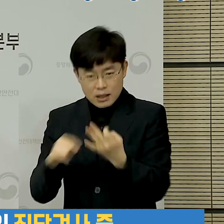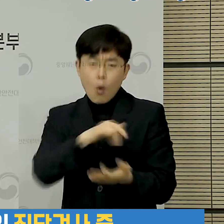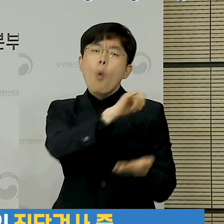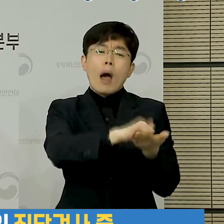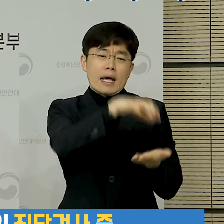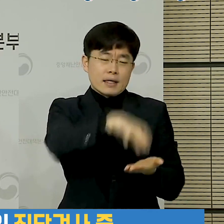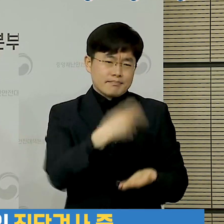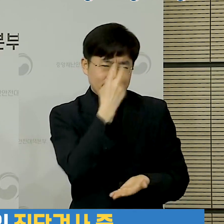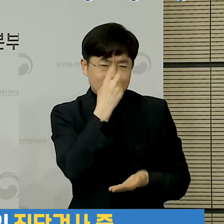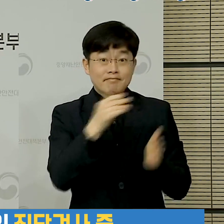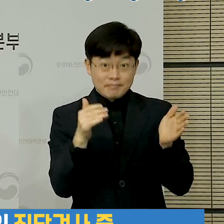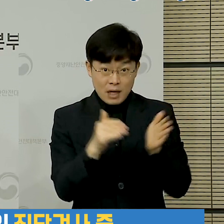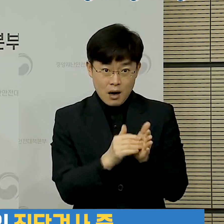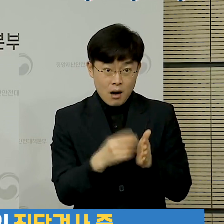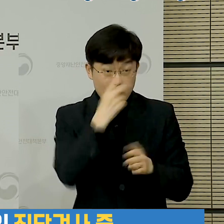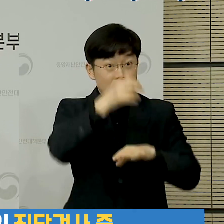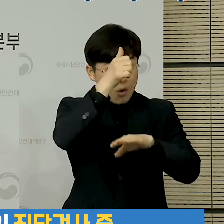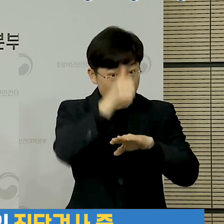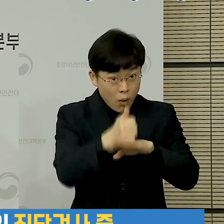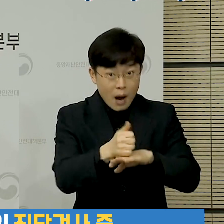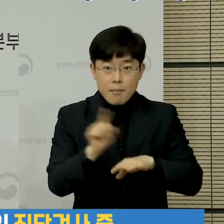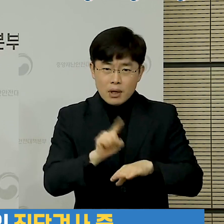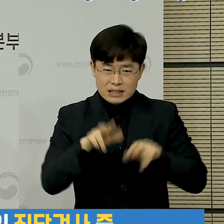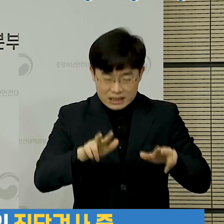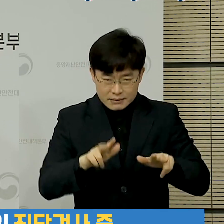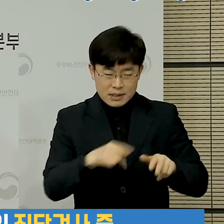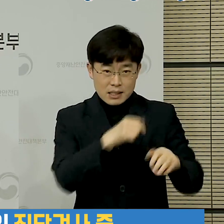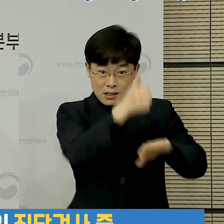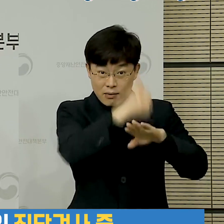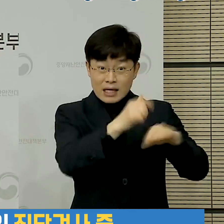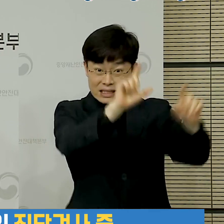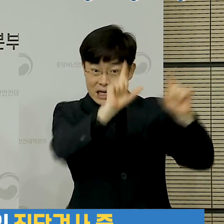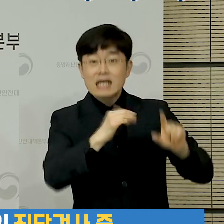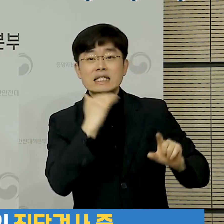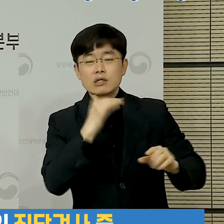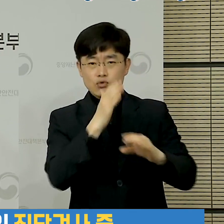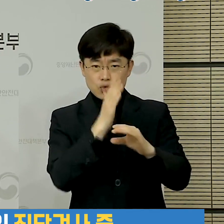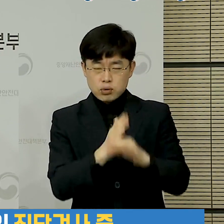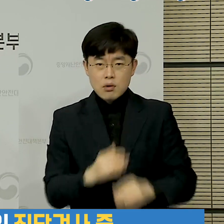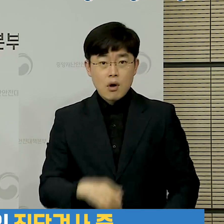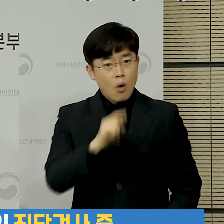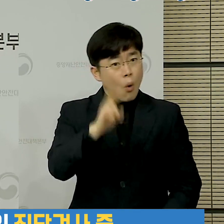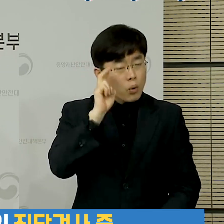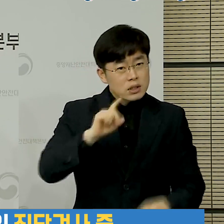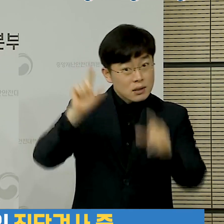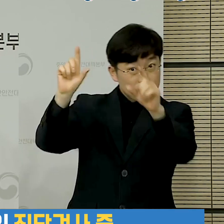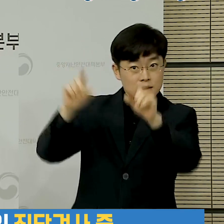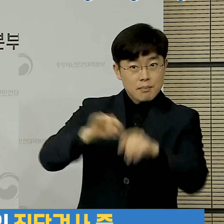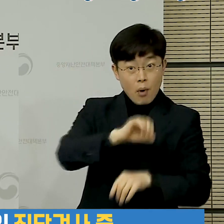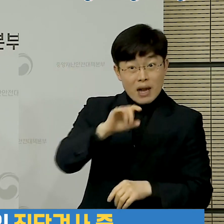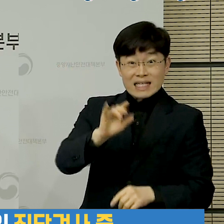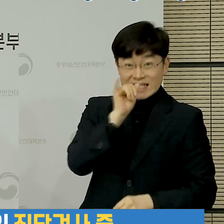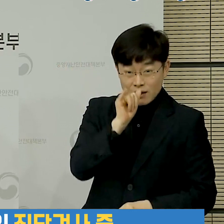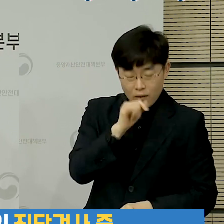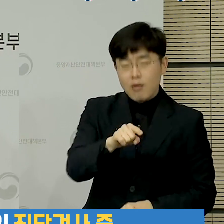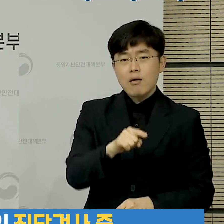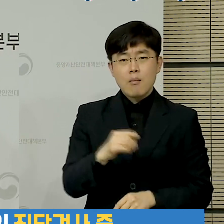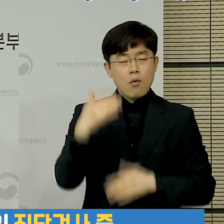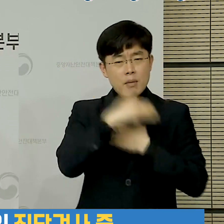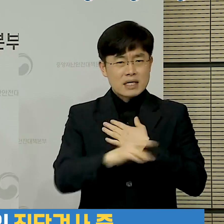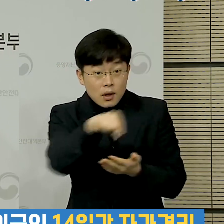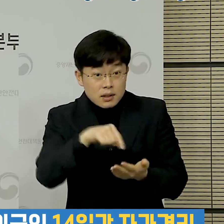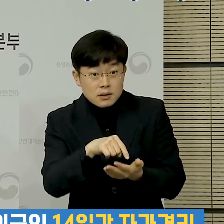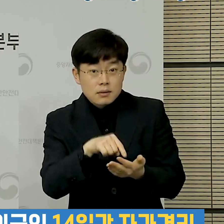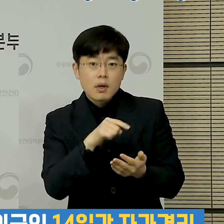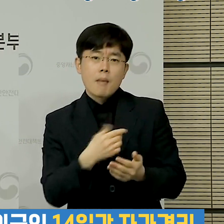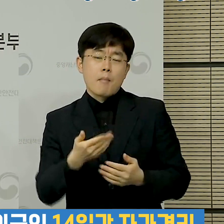실시하였습니다. 진단검사 결과는 현재 집계 중에 있고 양성인 경우는 중증도에 따라 병원 또는 생활치료센터로 이송하여 치료할